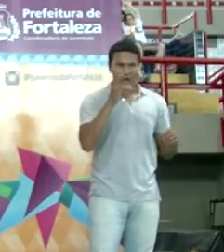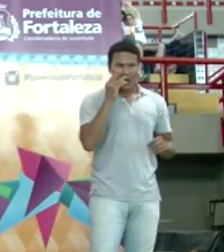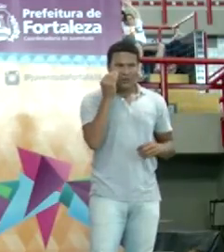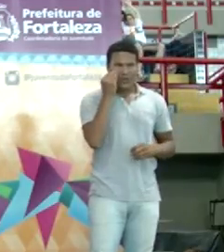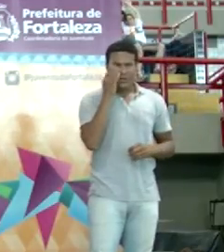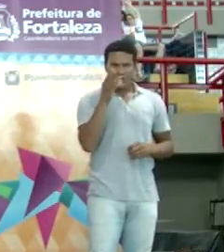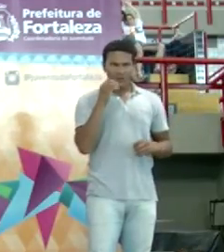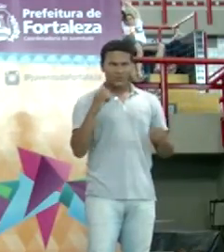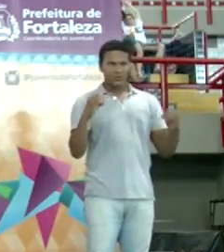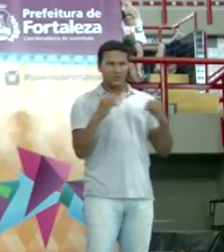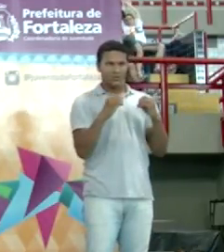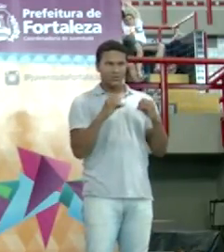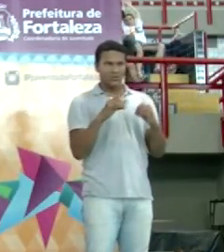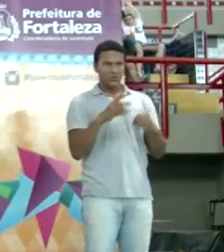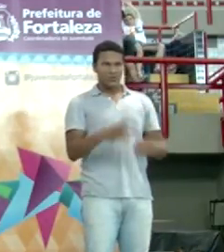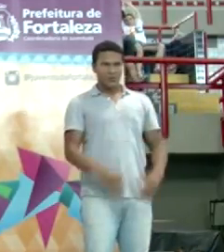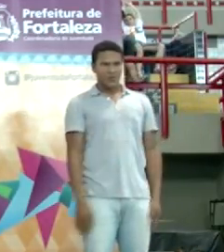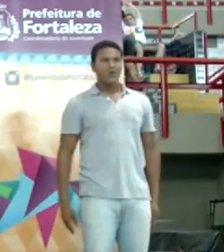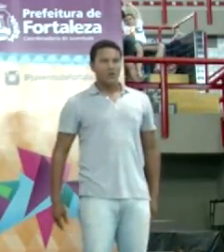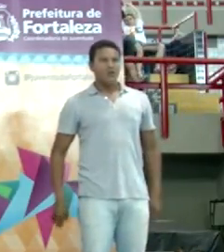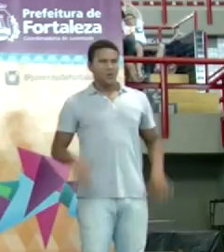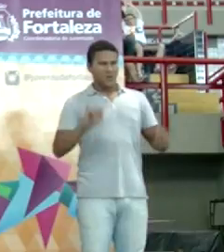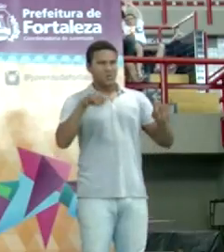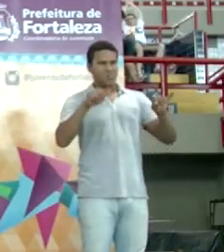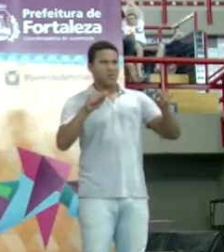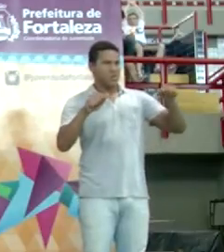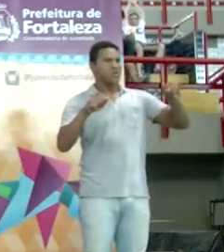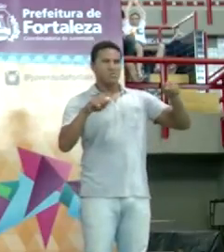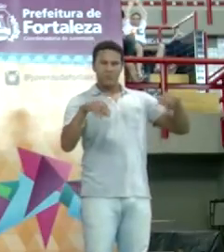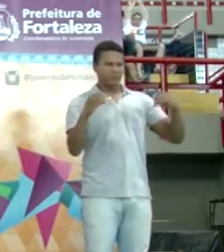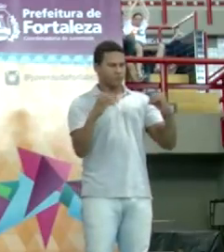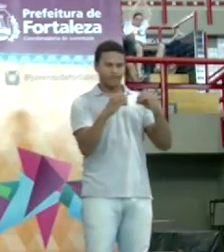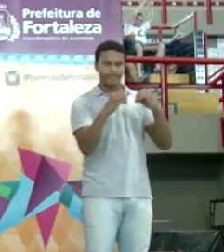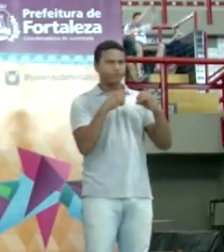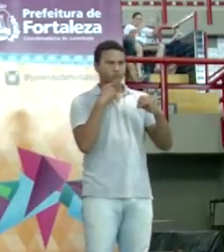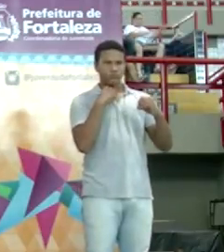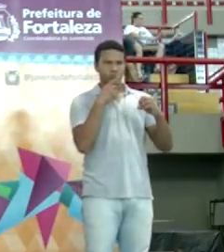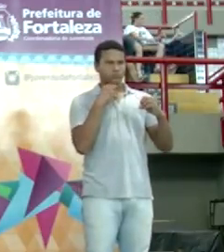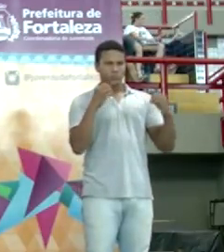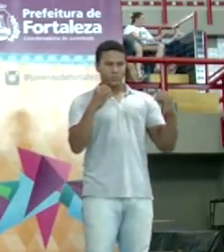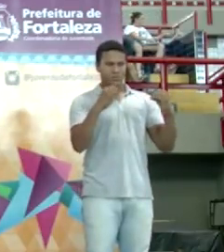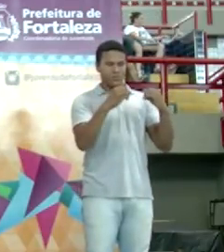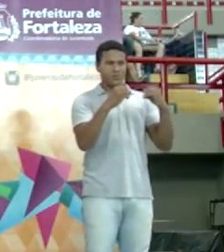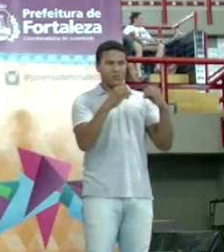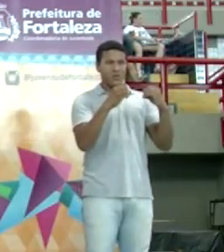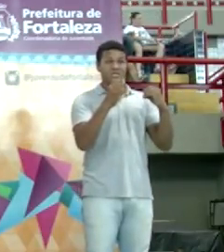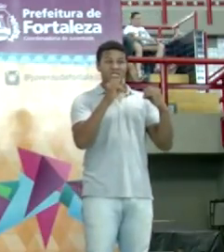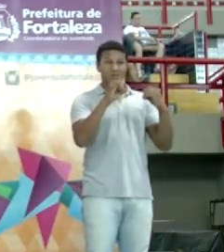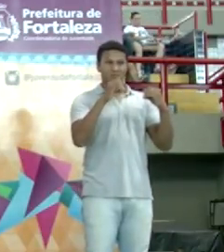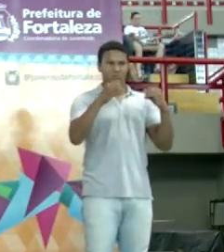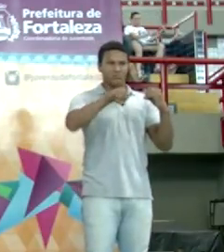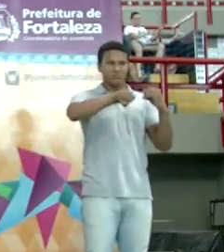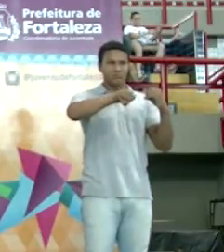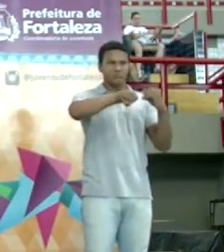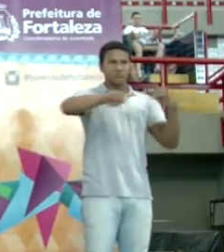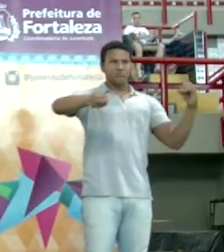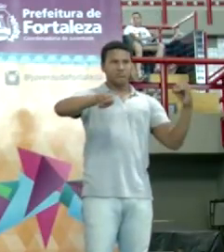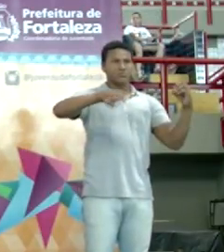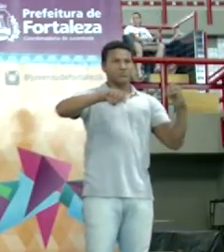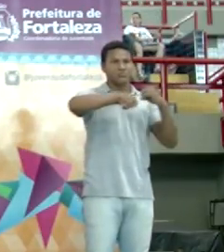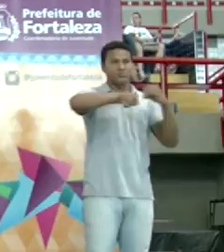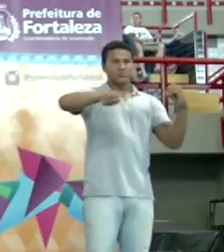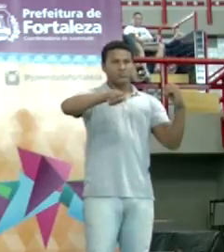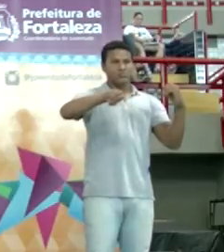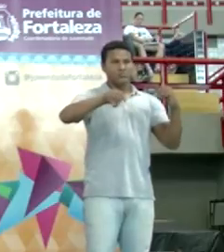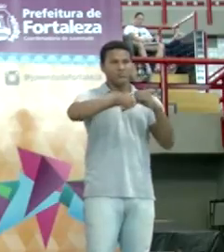Pessoal, está respondida a questão 2 ou não? Aceleração é variação da velocidade pelo intervalo de tempo. Força resultante